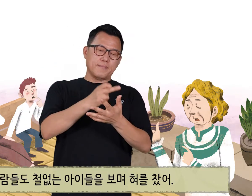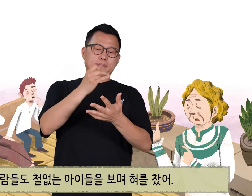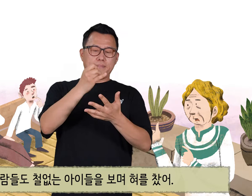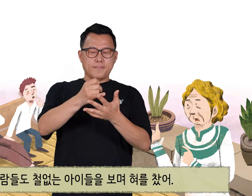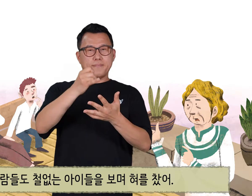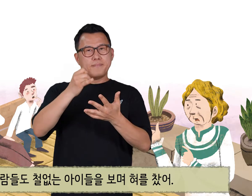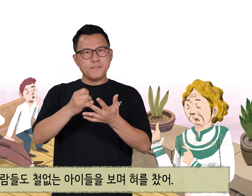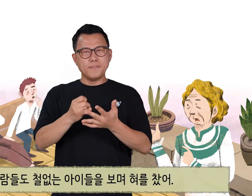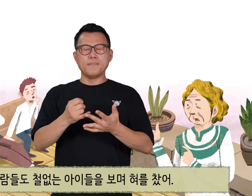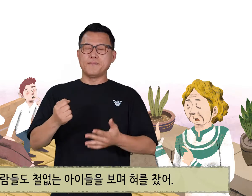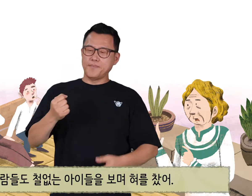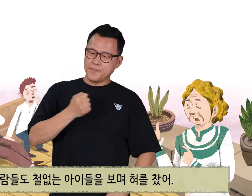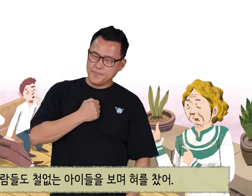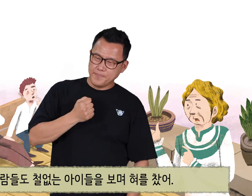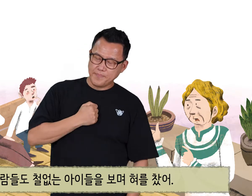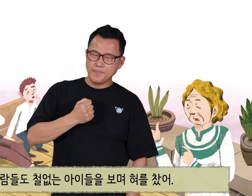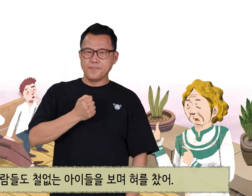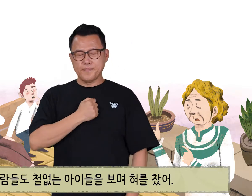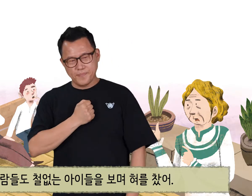보며 혀를 찼어.